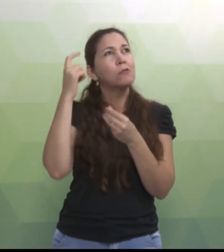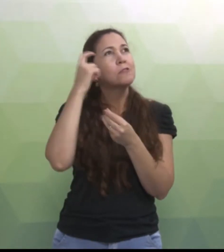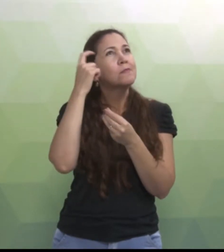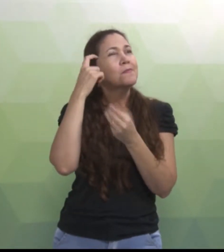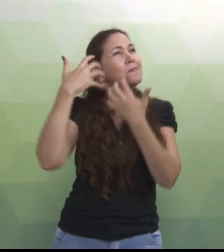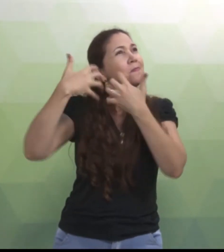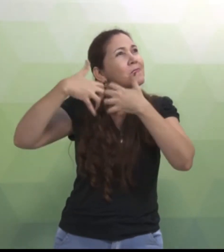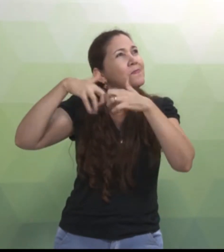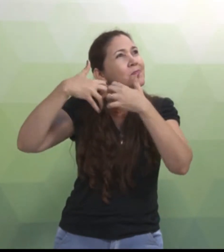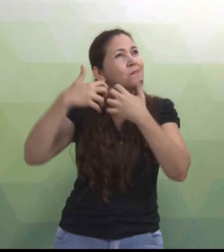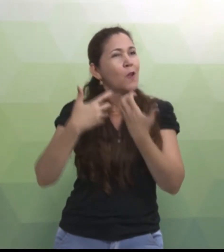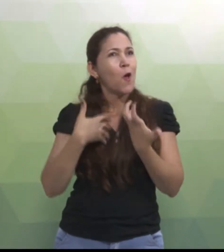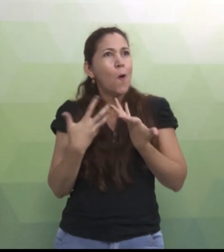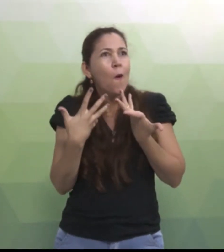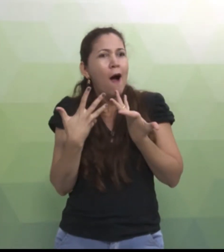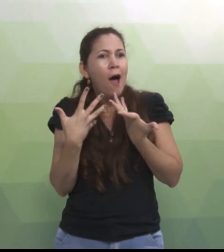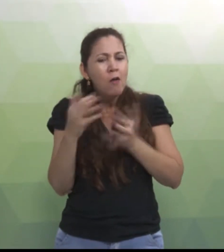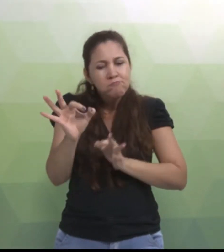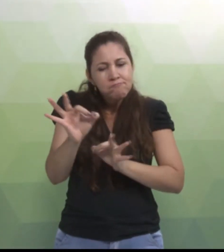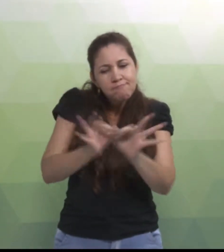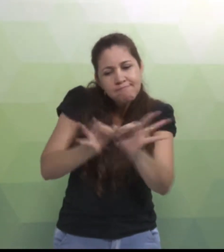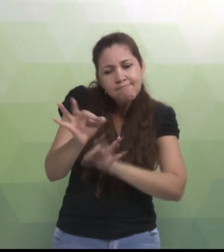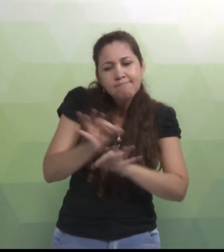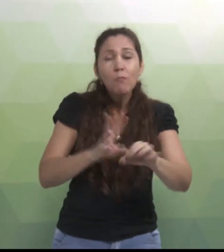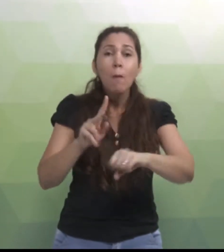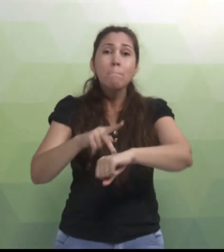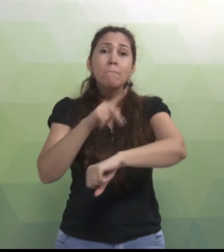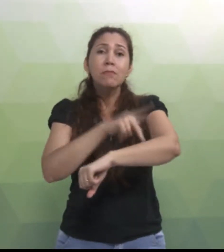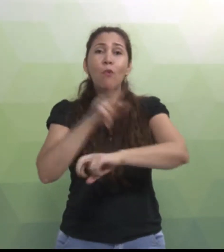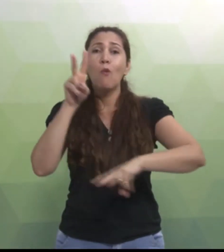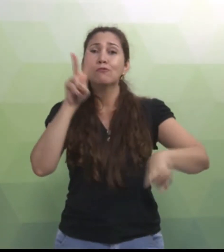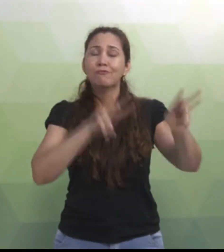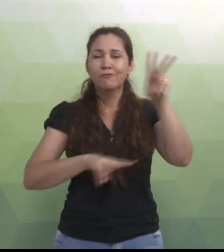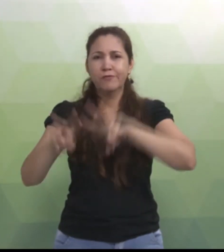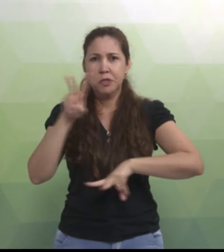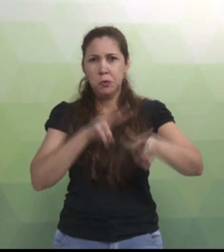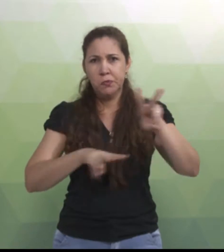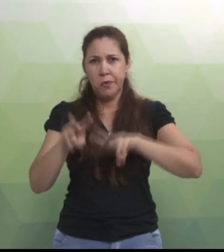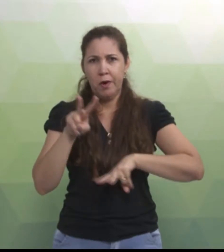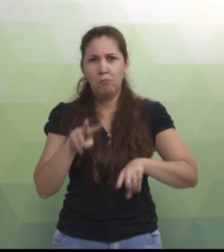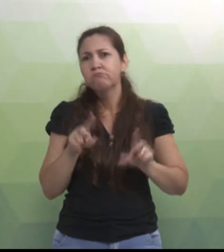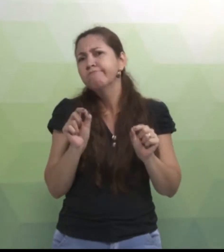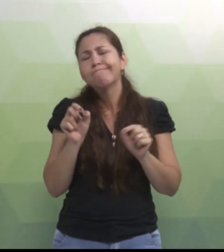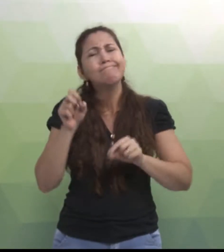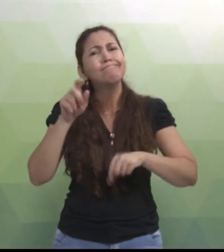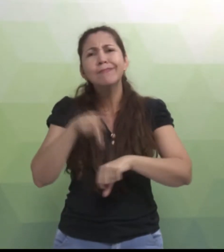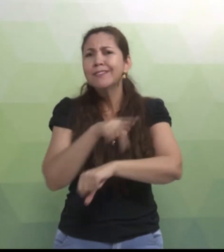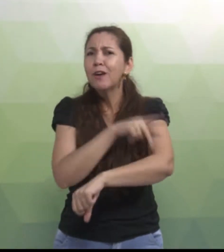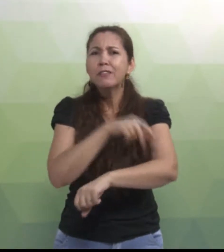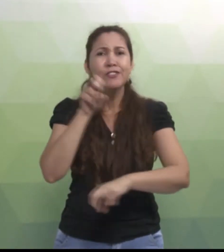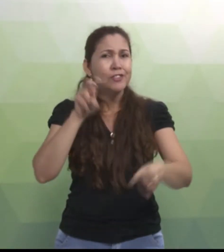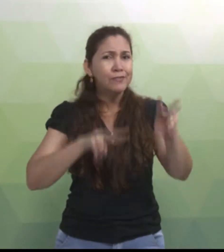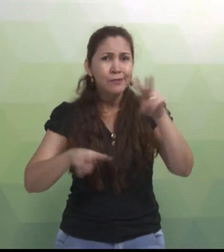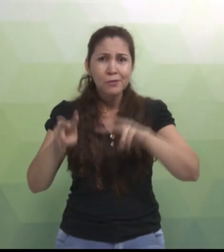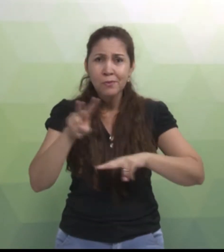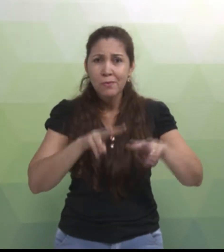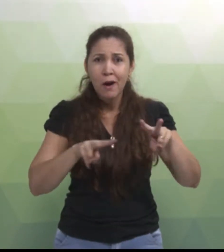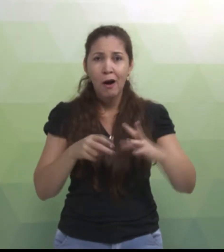refletir sobre o processo de ensino, levar em conta a pedagogia visual. É muito importante nessa